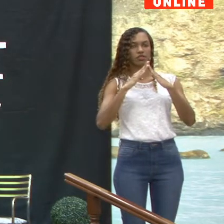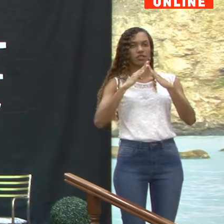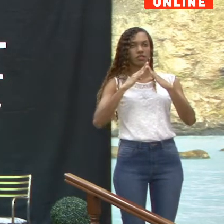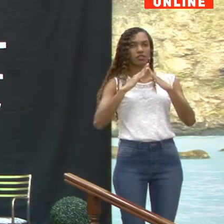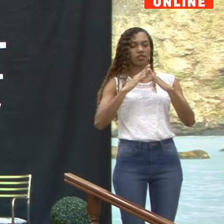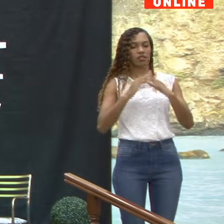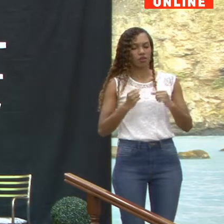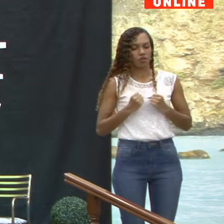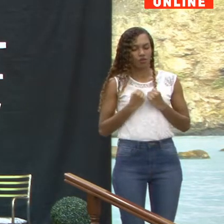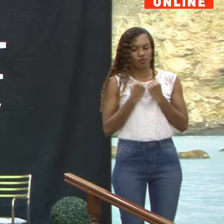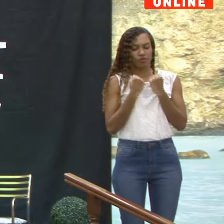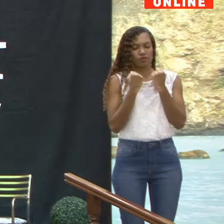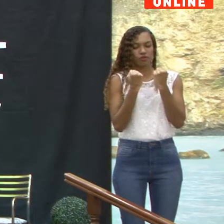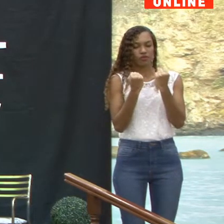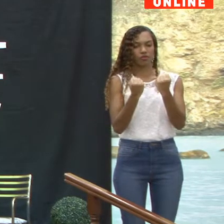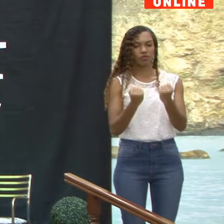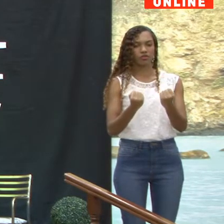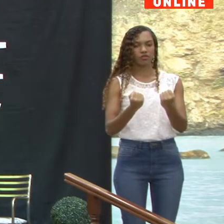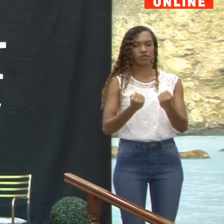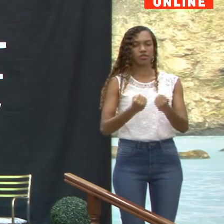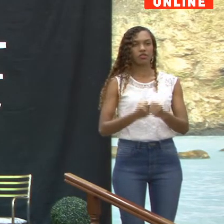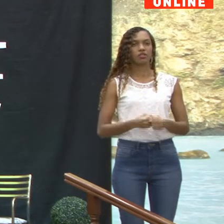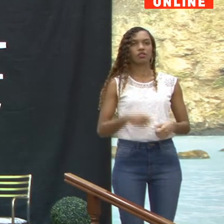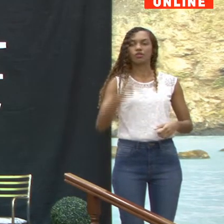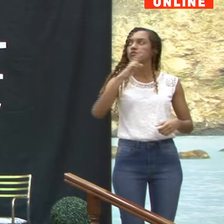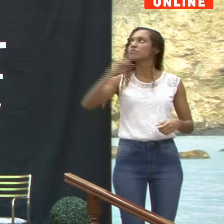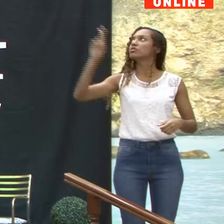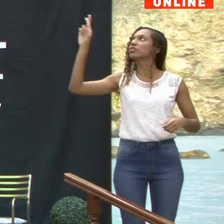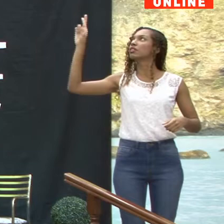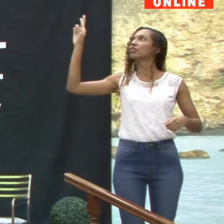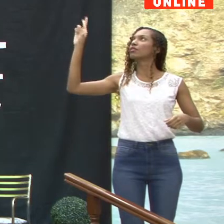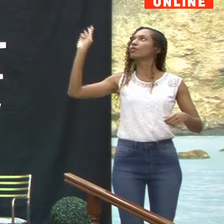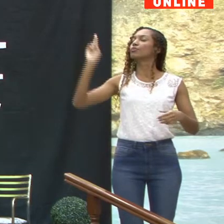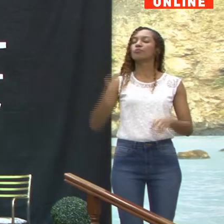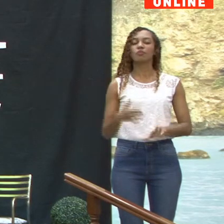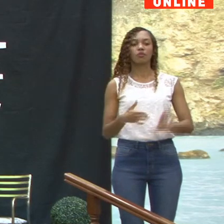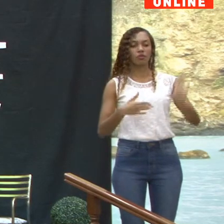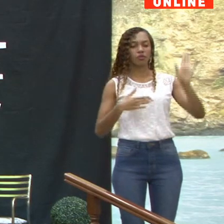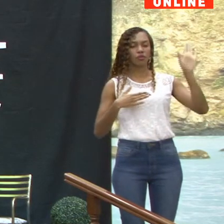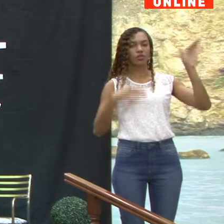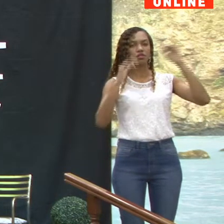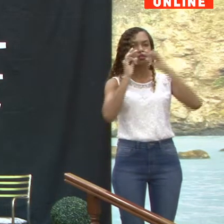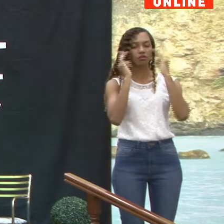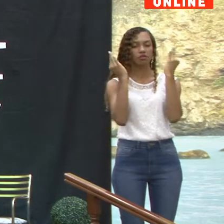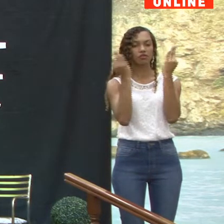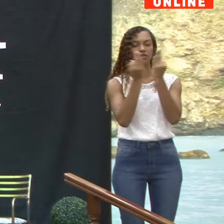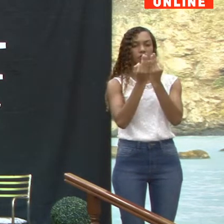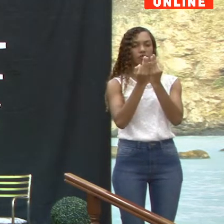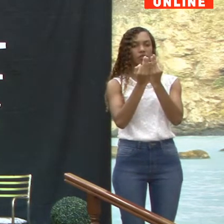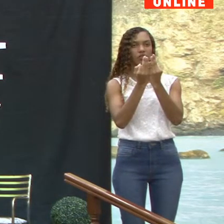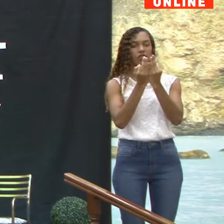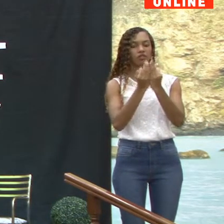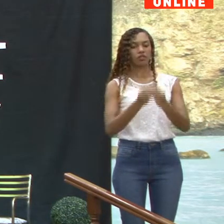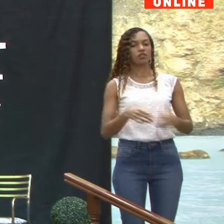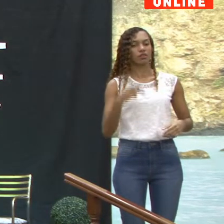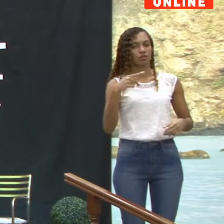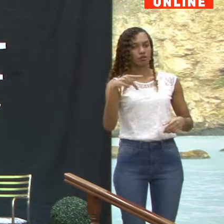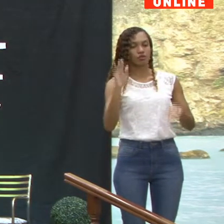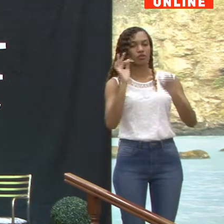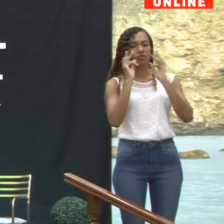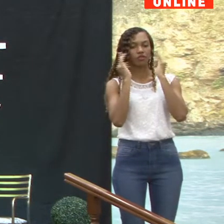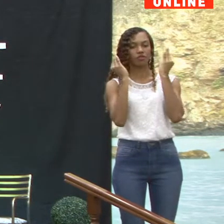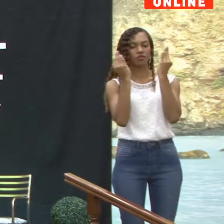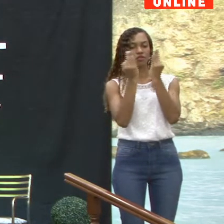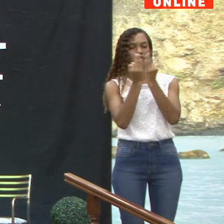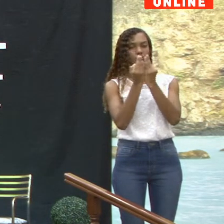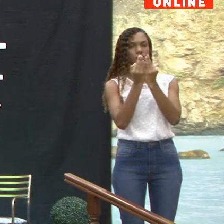Continue se esforçando nele, porque é uma promessa sobre a tua família, que a sua família é